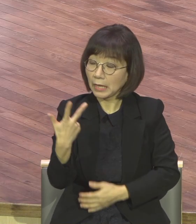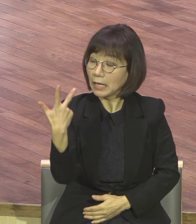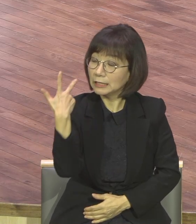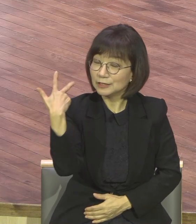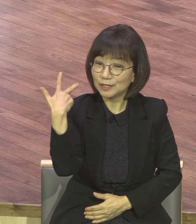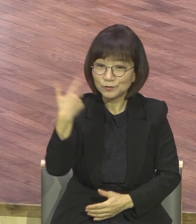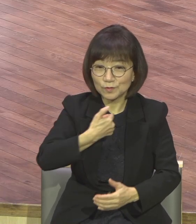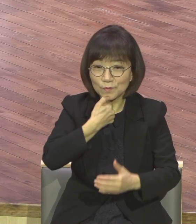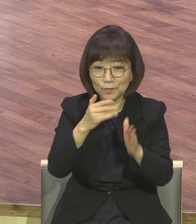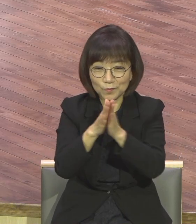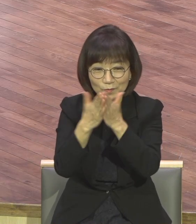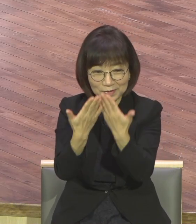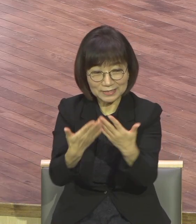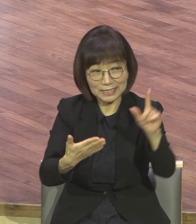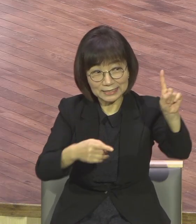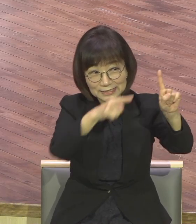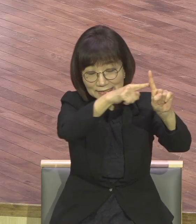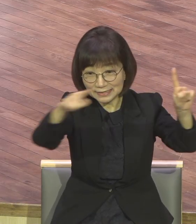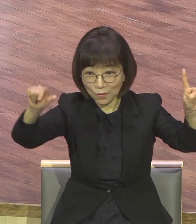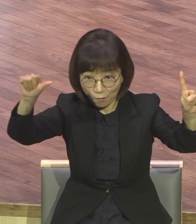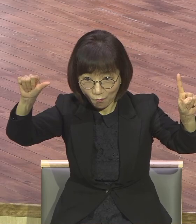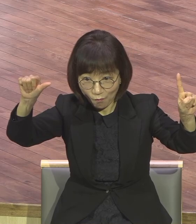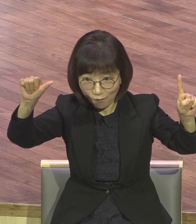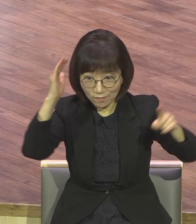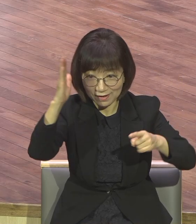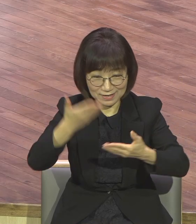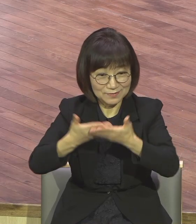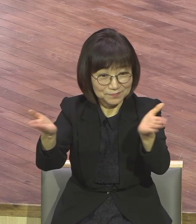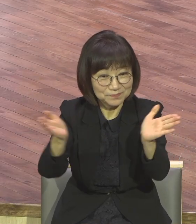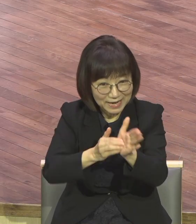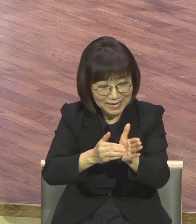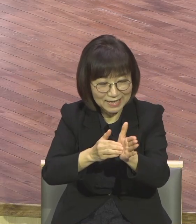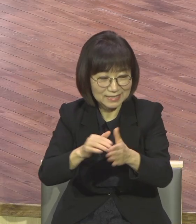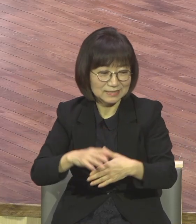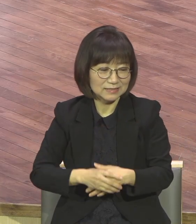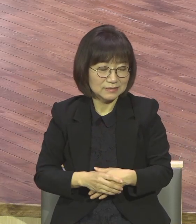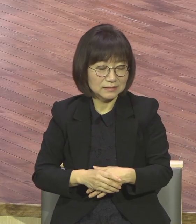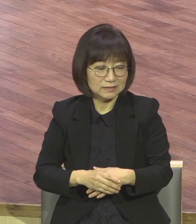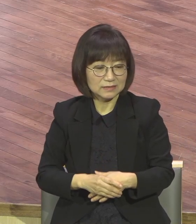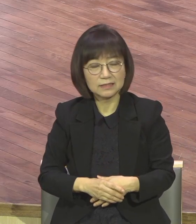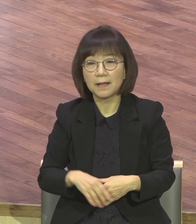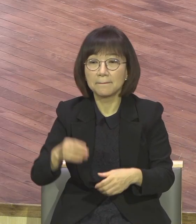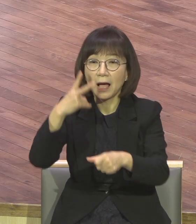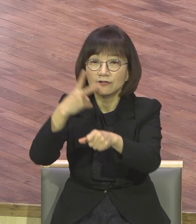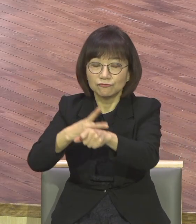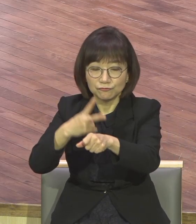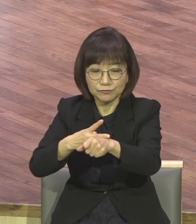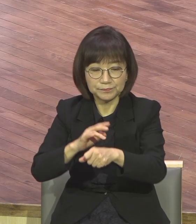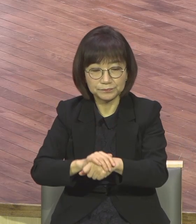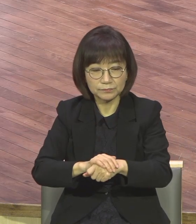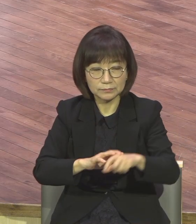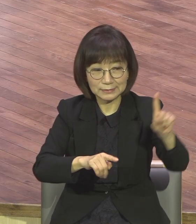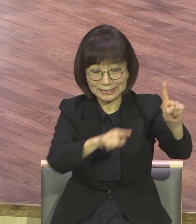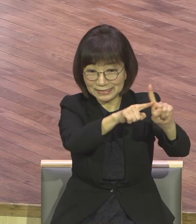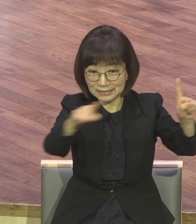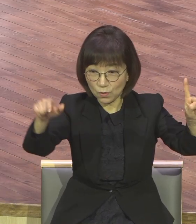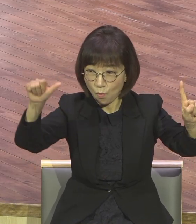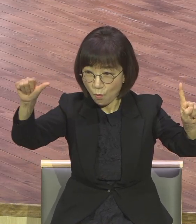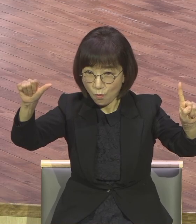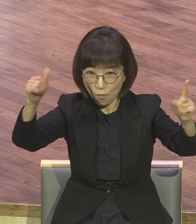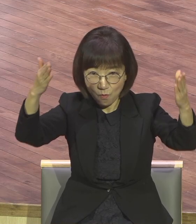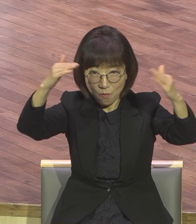말씀을 살펴보았는데 사도 바울은 이 로마서 5장까지 모든 인류가